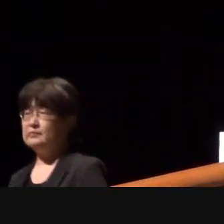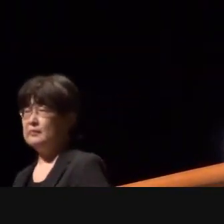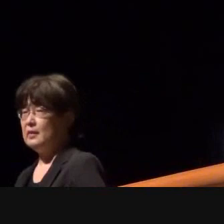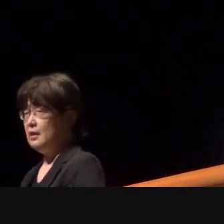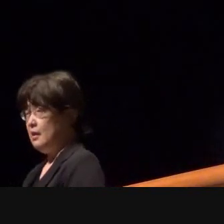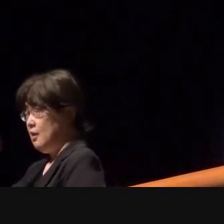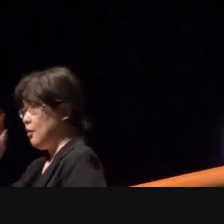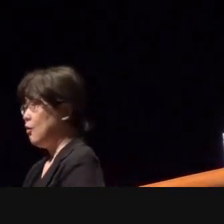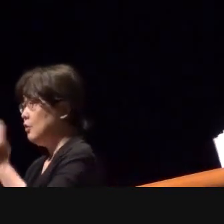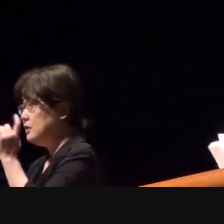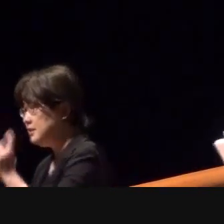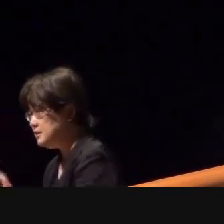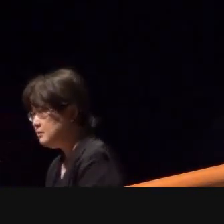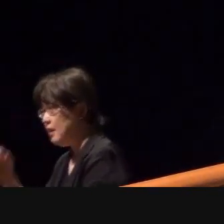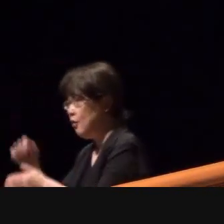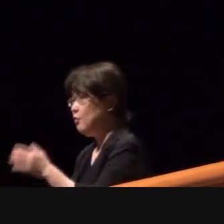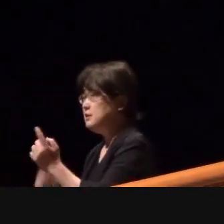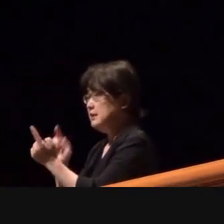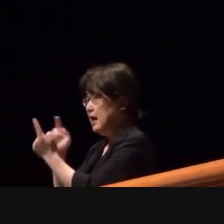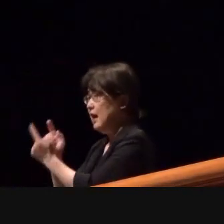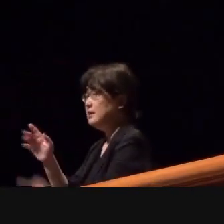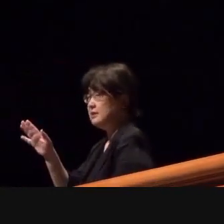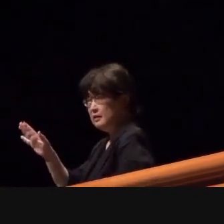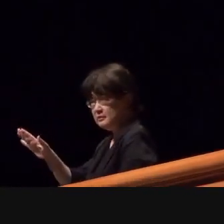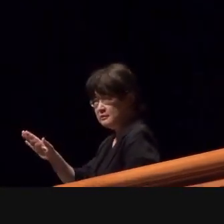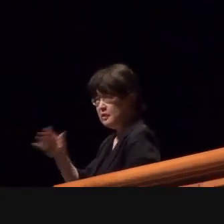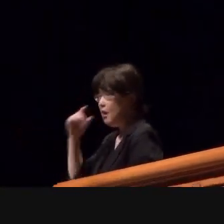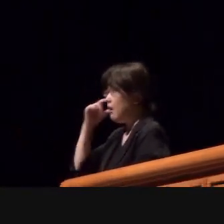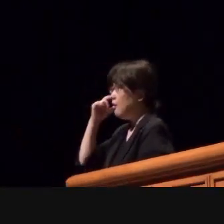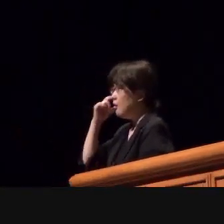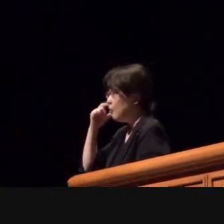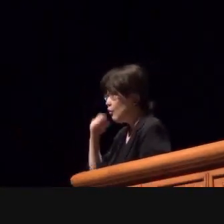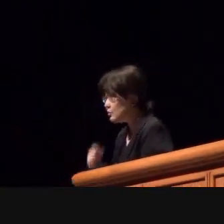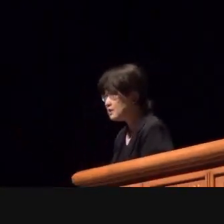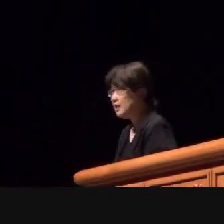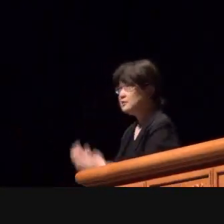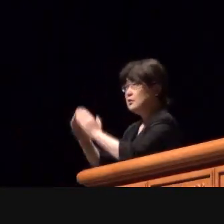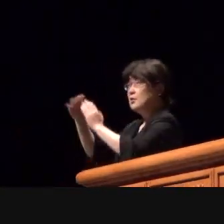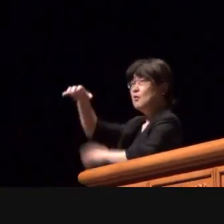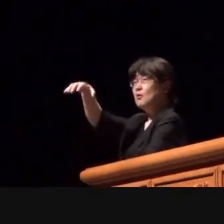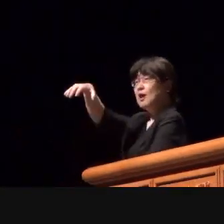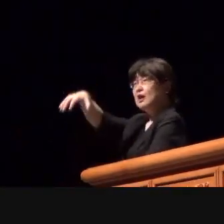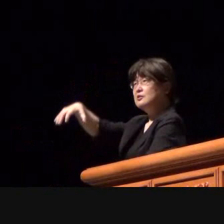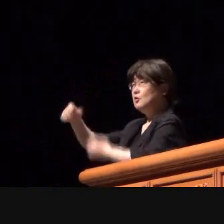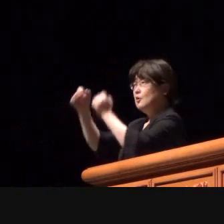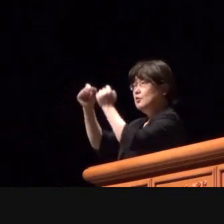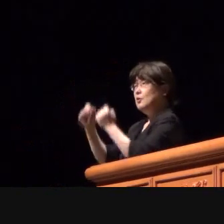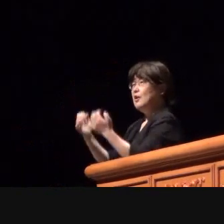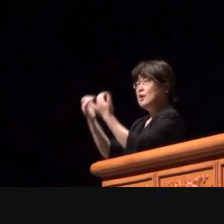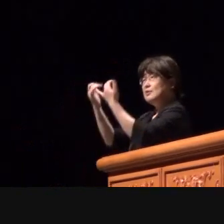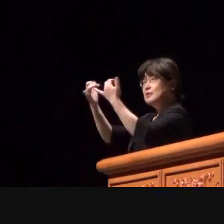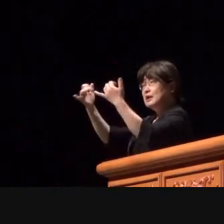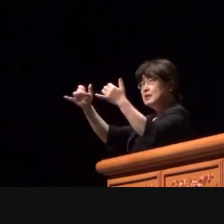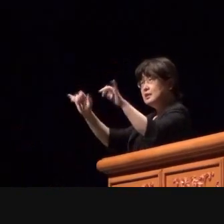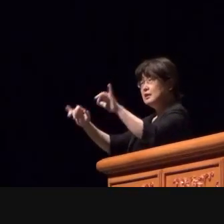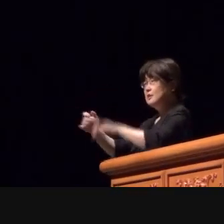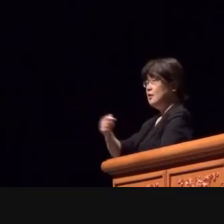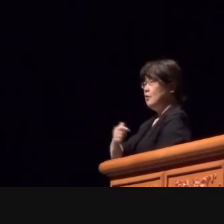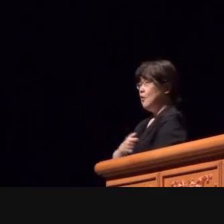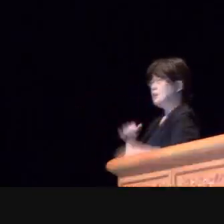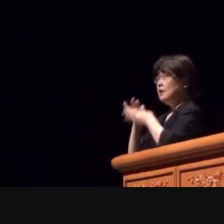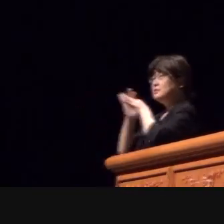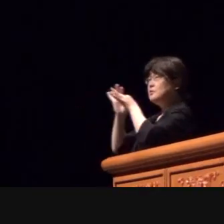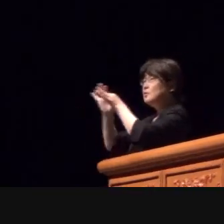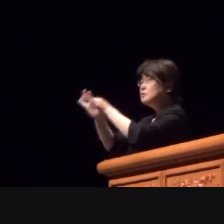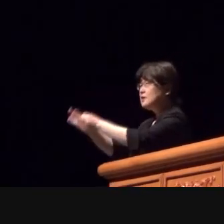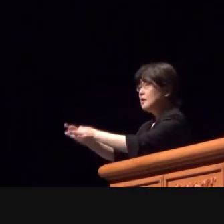こんにちは、落合です。もしかしたらこの会場におられる方に私がお伝えすることはもう